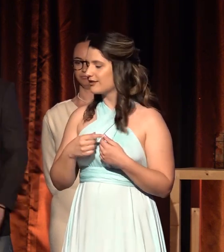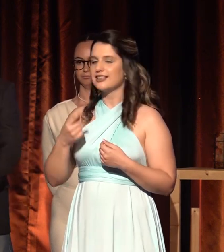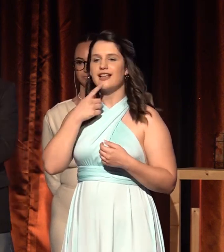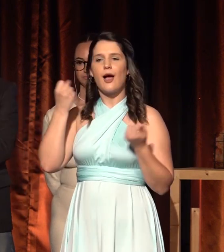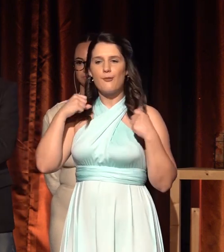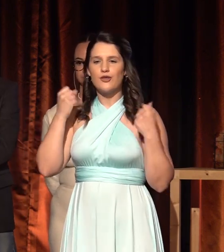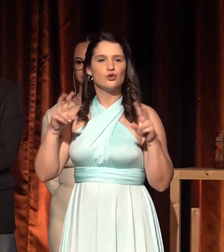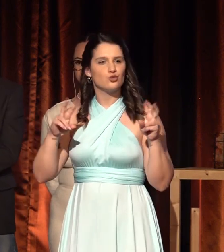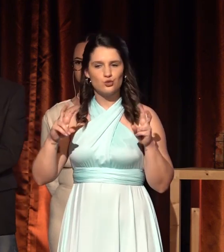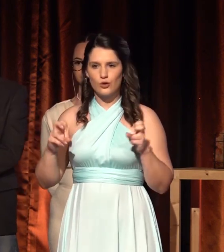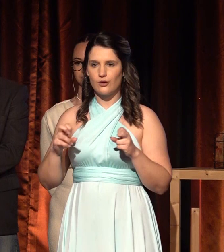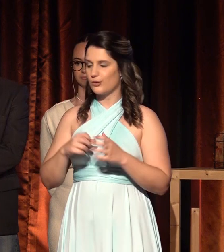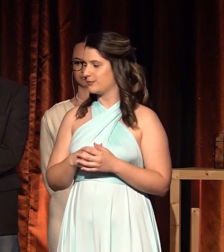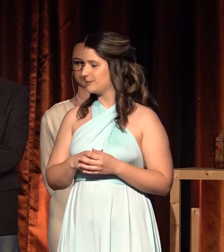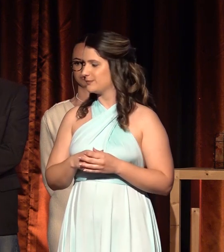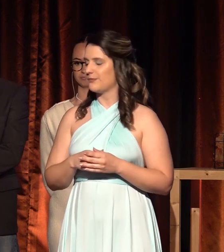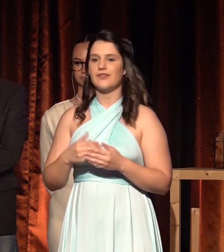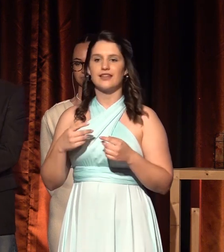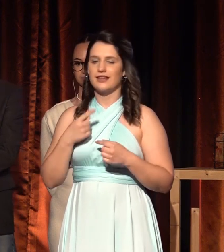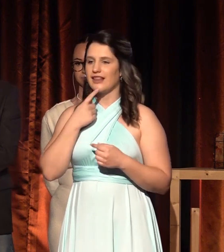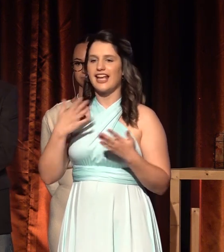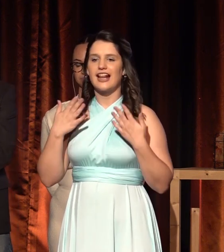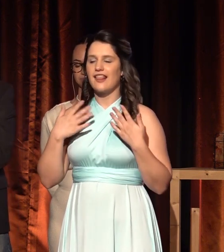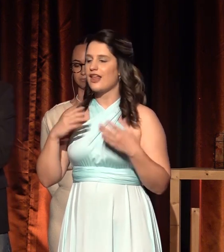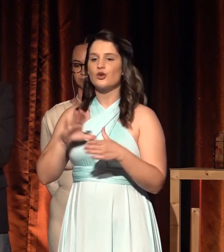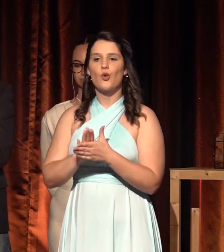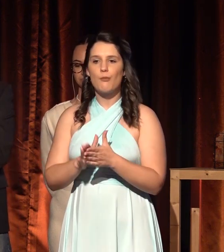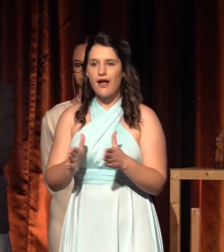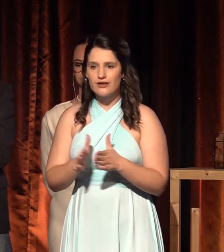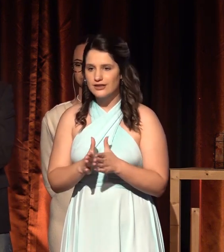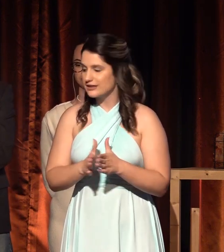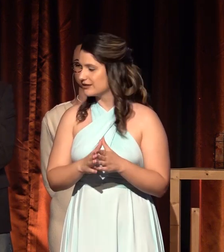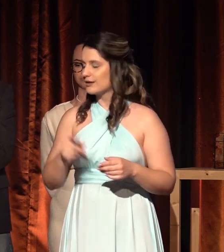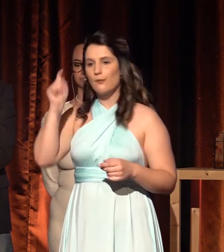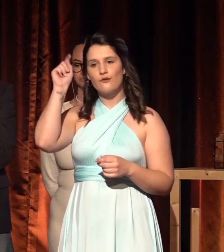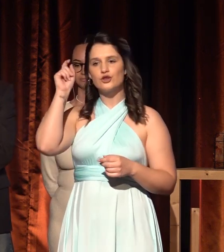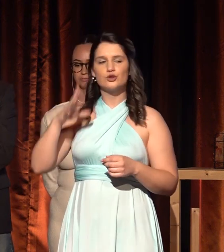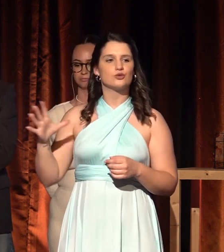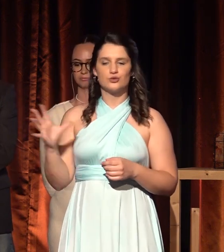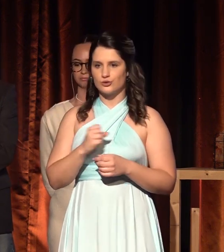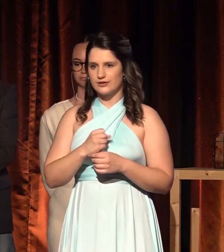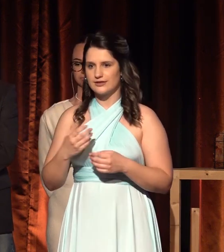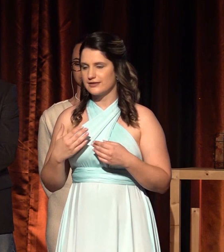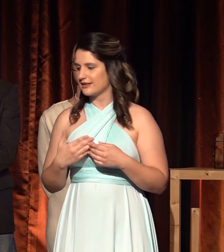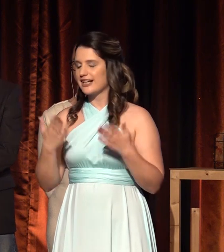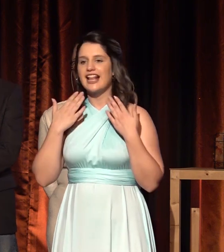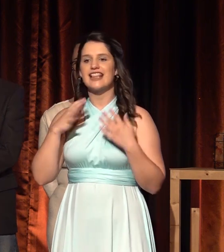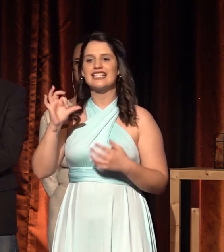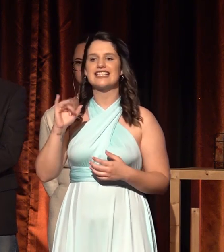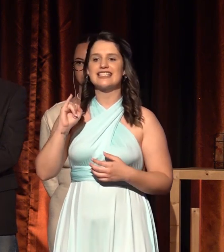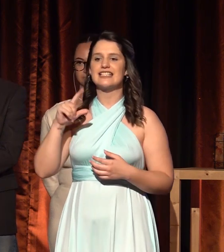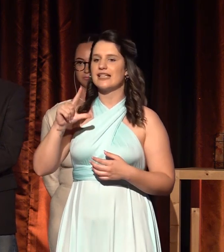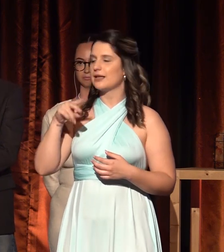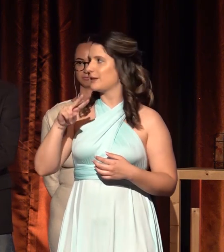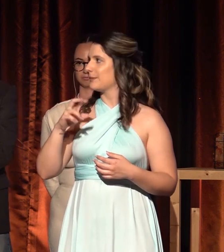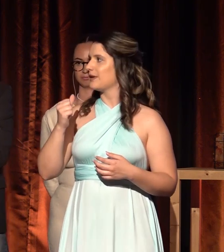interminables d'aprendre coses noves. I tot gràcies a uns companys, companyes i professorat exemplars. Gràcies, Sílvia,